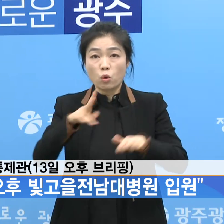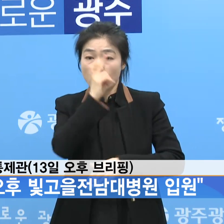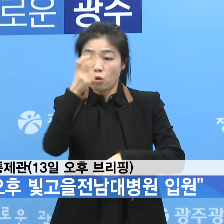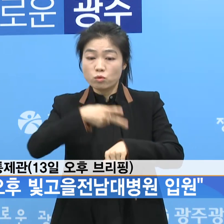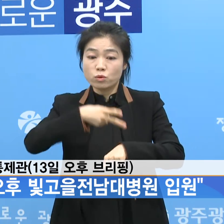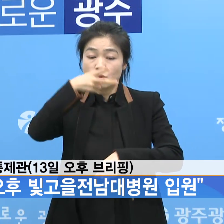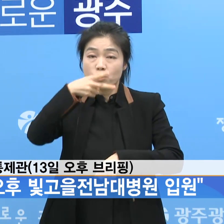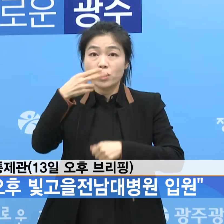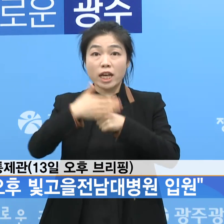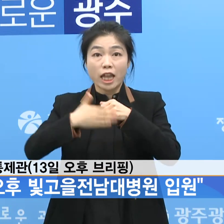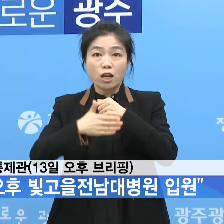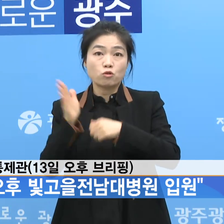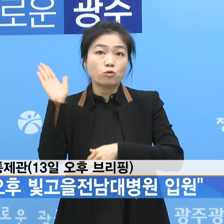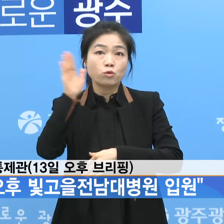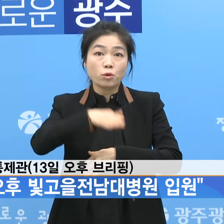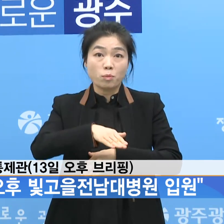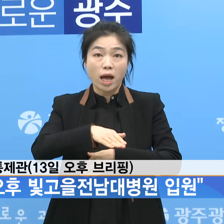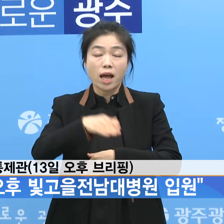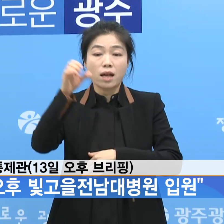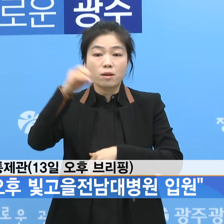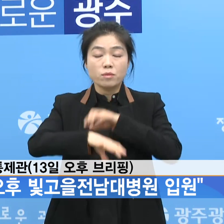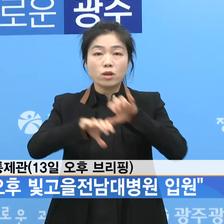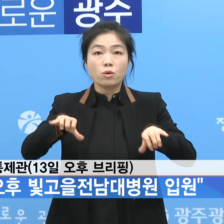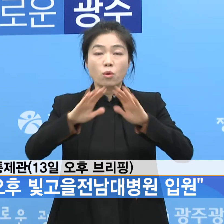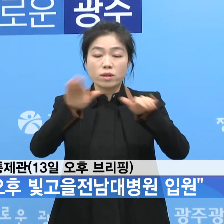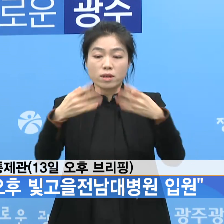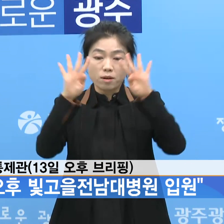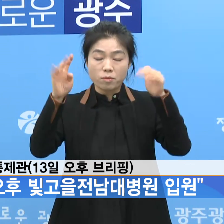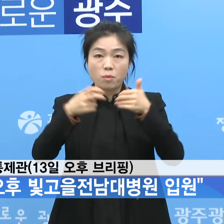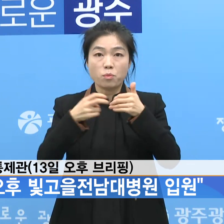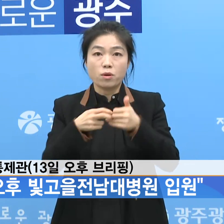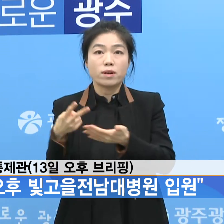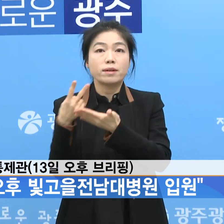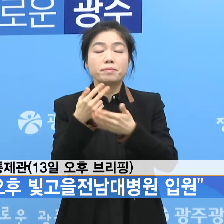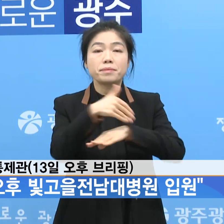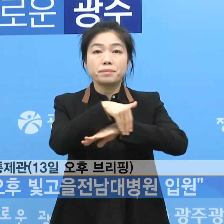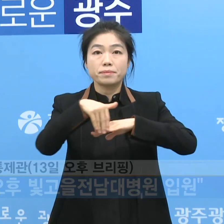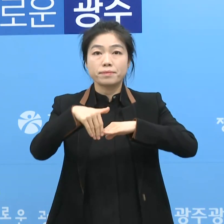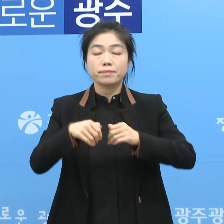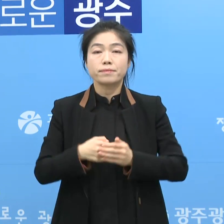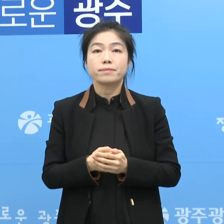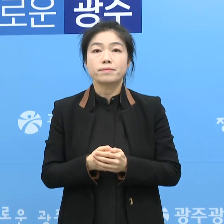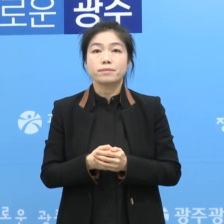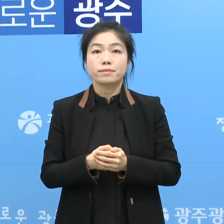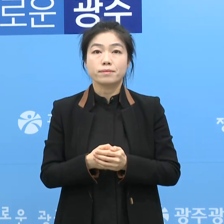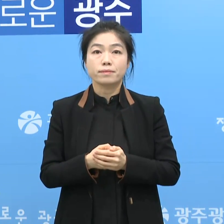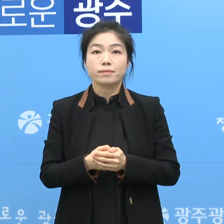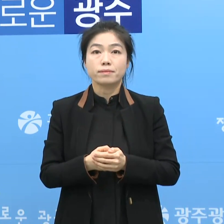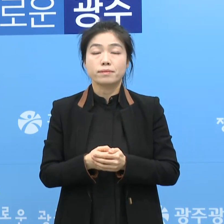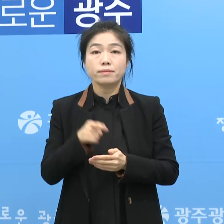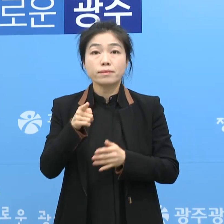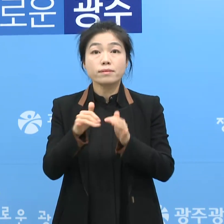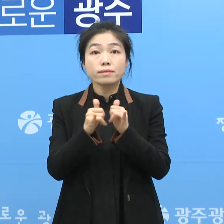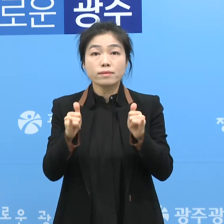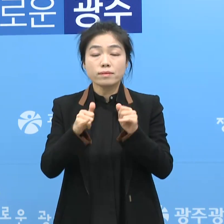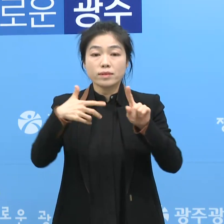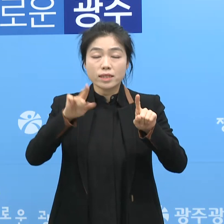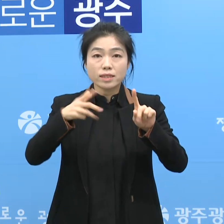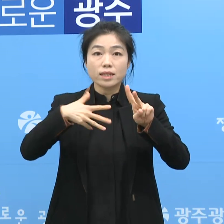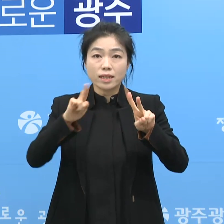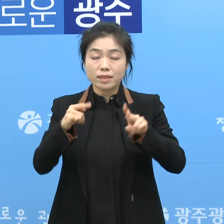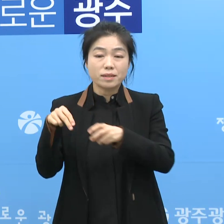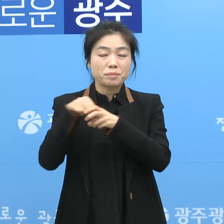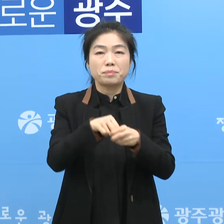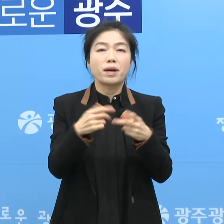2시에 대구를 출발해서 빗고을 전남대병원에 입원할 예정입니다. 이분들은 1, 2차 이송